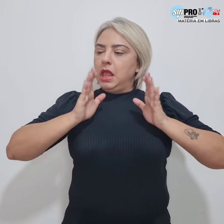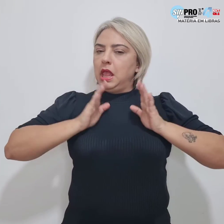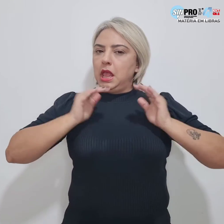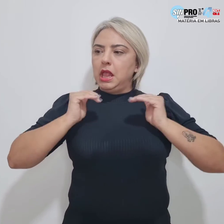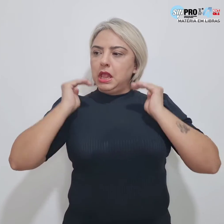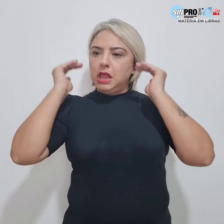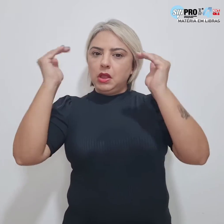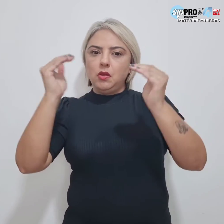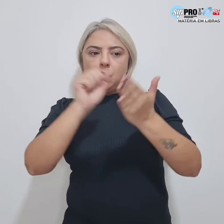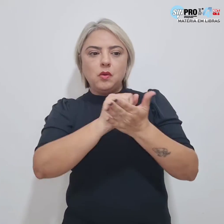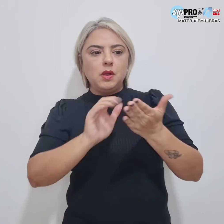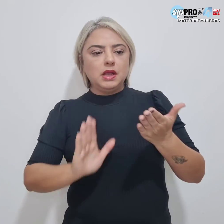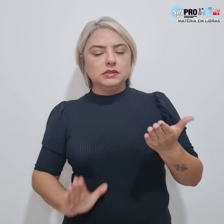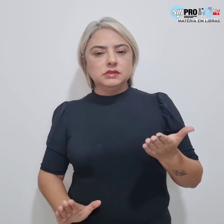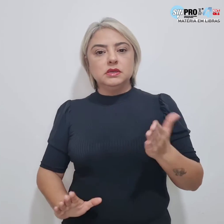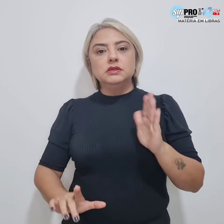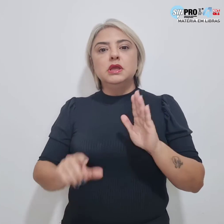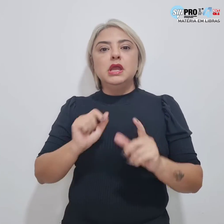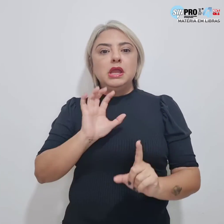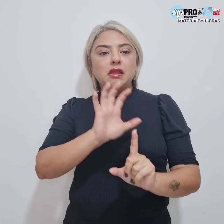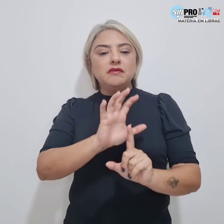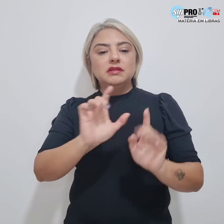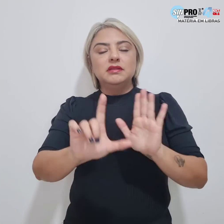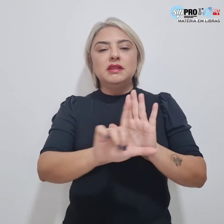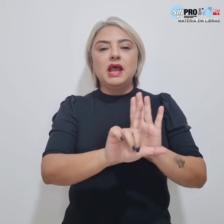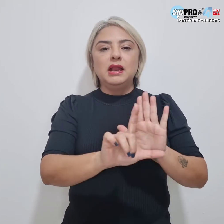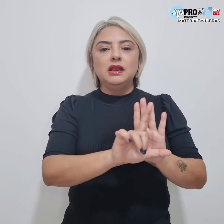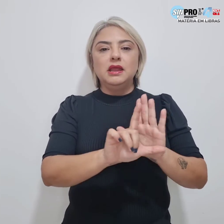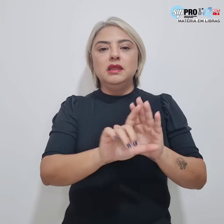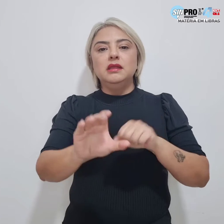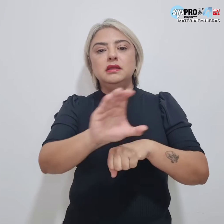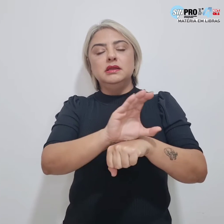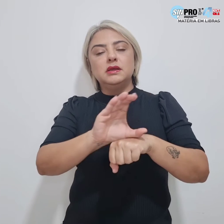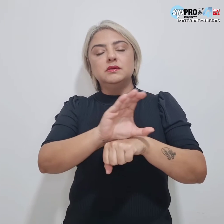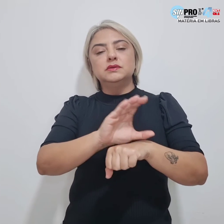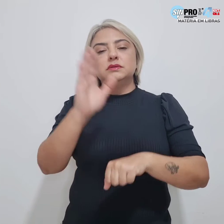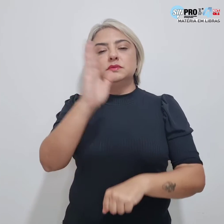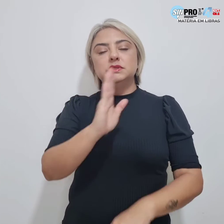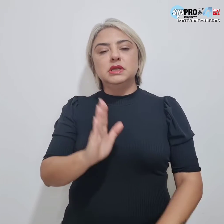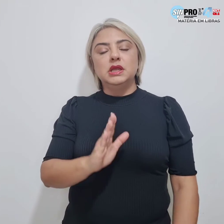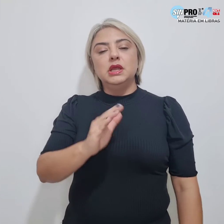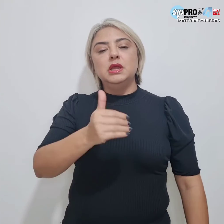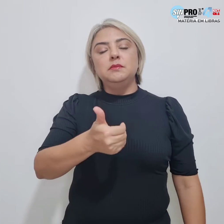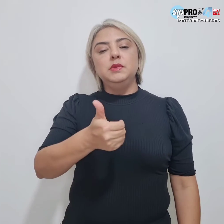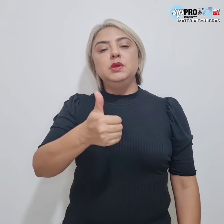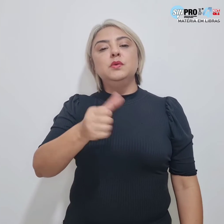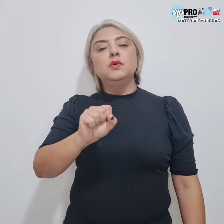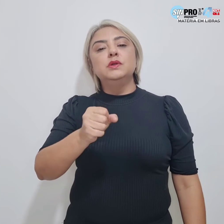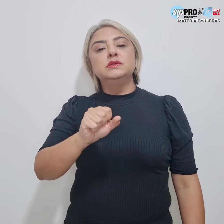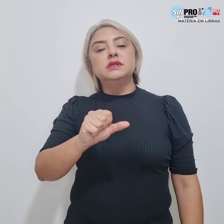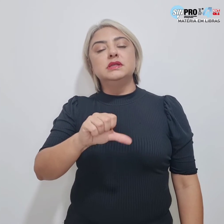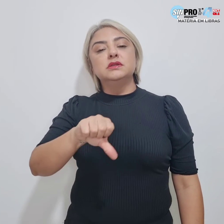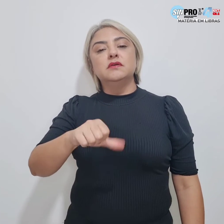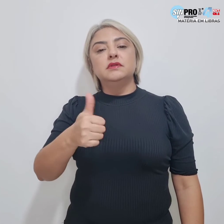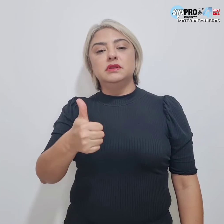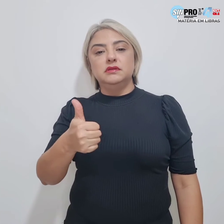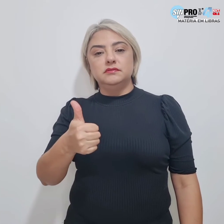que refletiram na legislação e na Constituição do Brasil de 1891. A